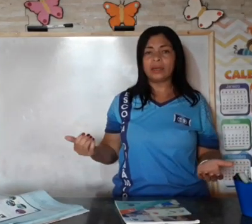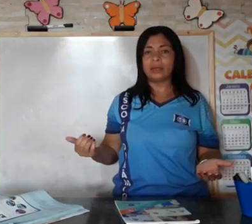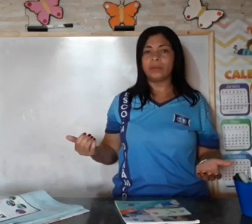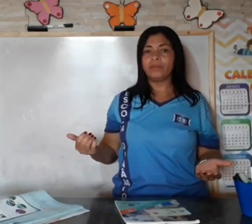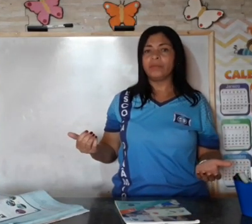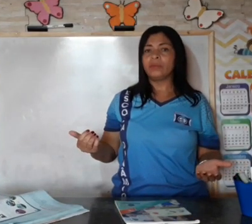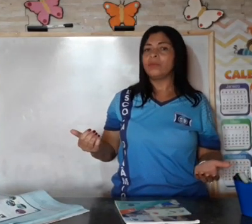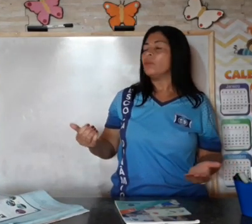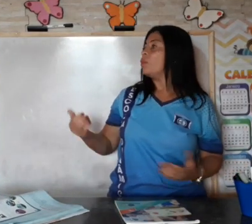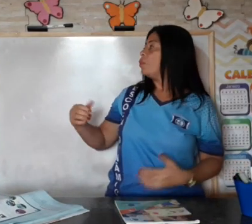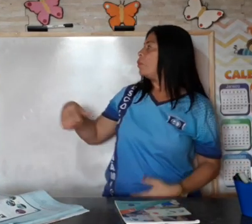daí.